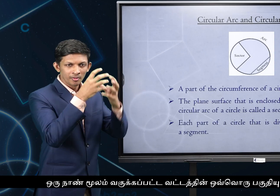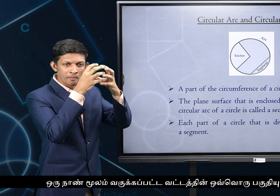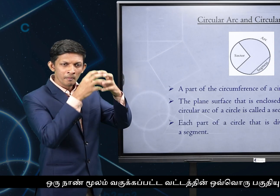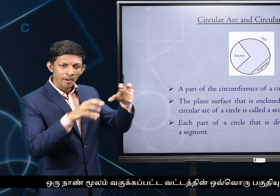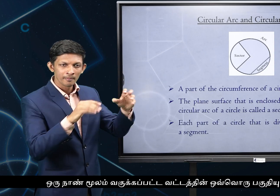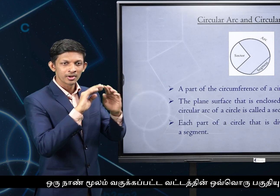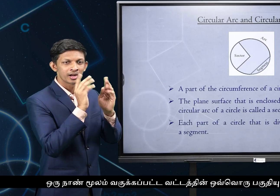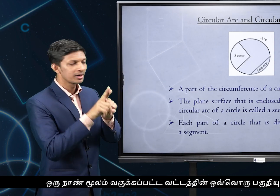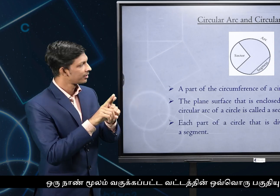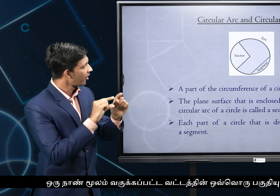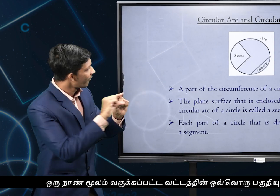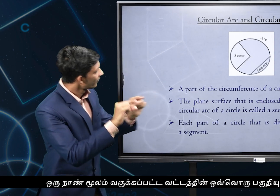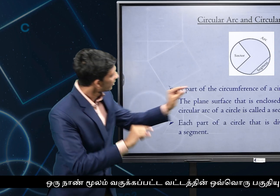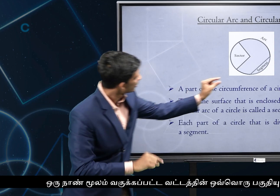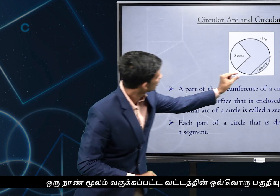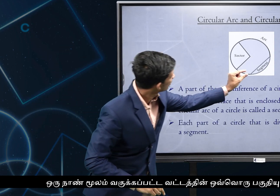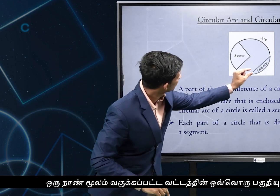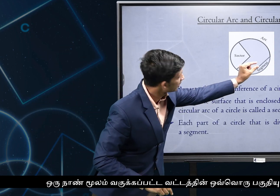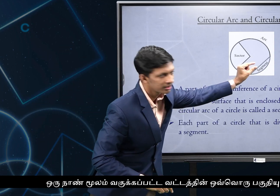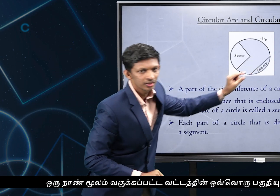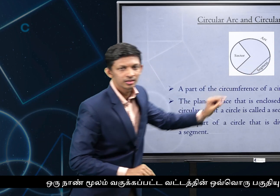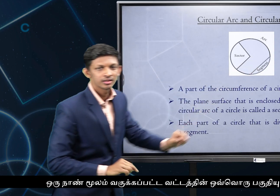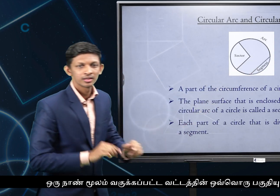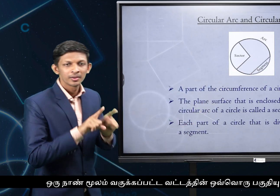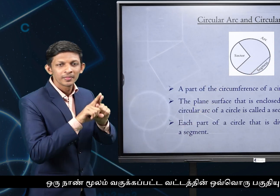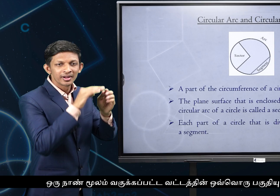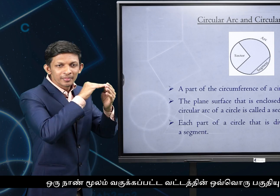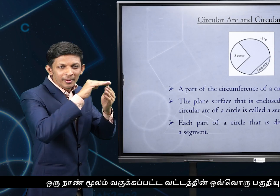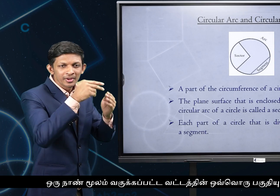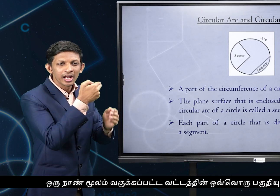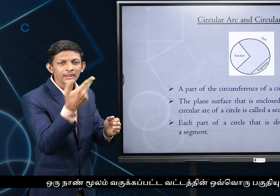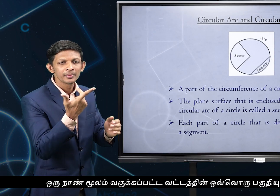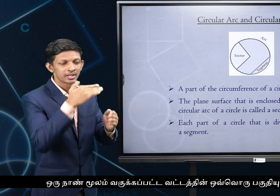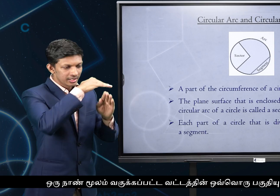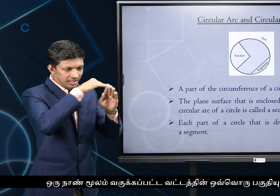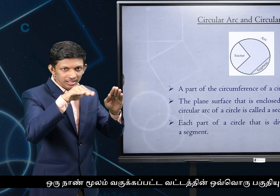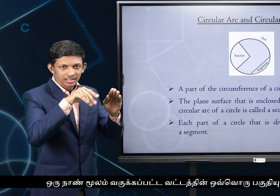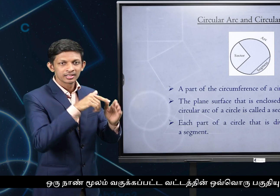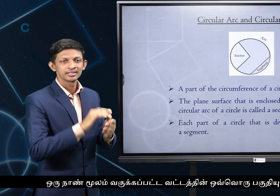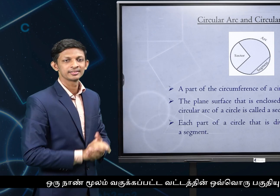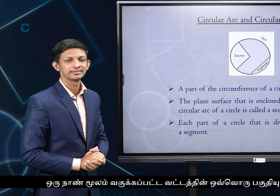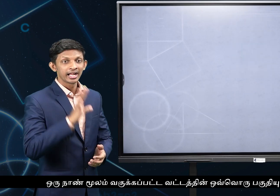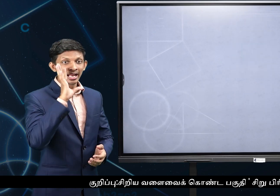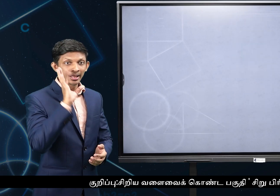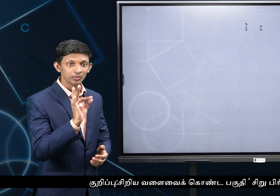ஒரு நாண் மூலம் வகுக்கப்பட்ட வட்டத்தின் ஒவ்வொரு பகுதியும் ஒரு பிரிவு எனப்படும்.